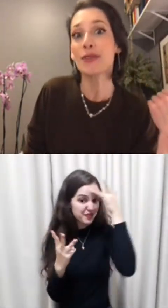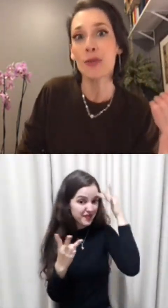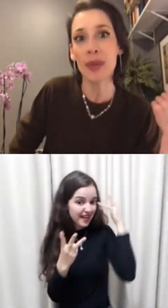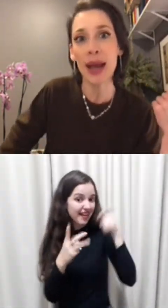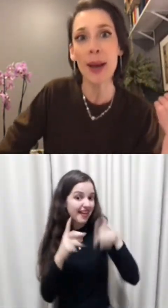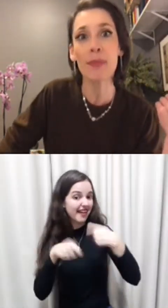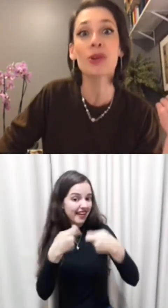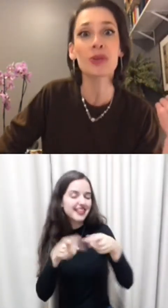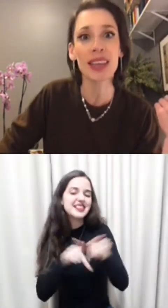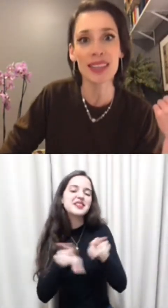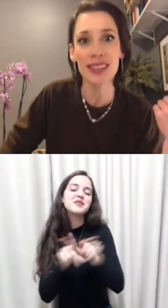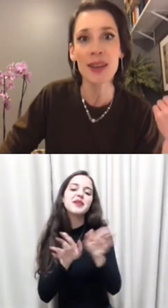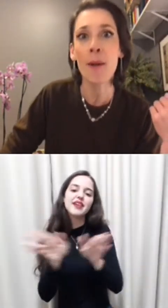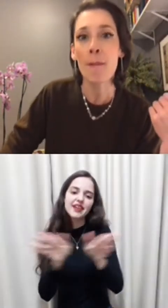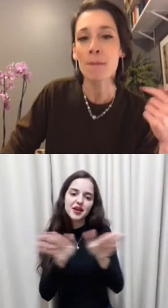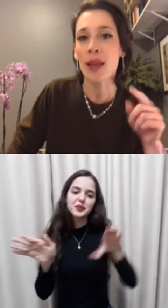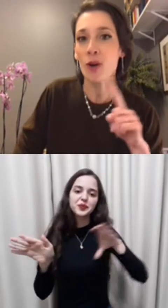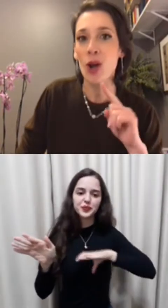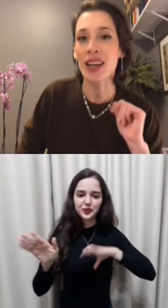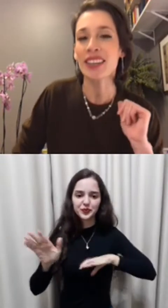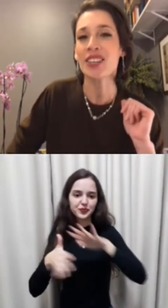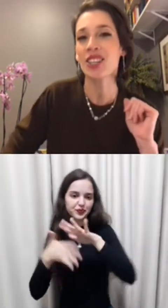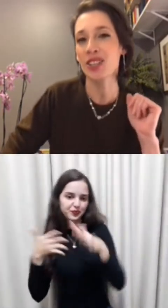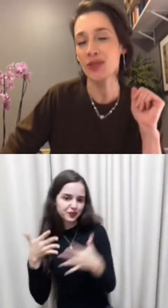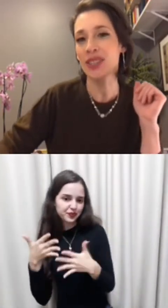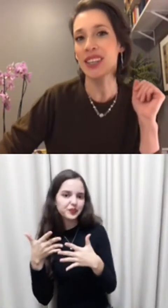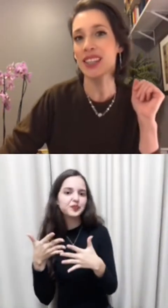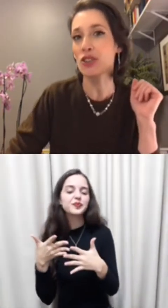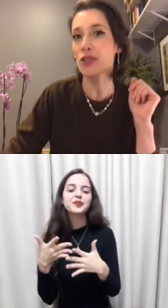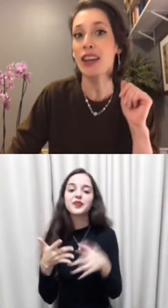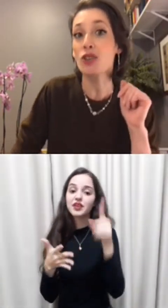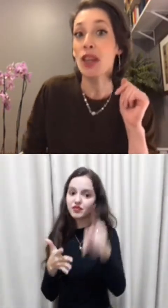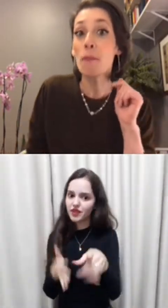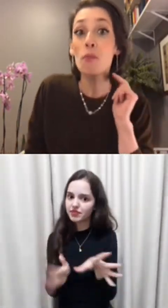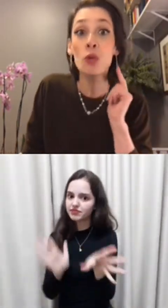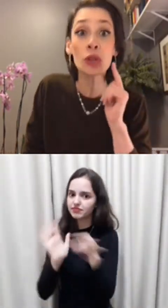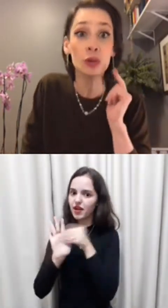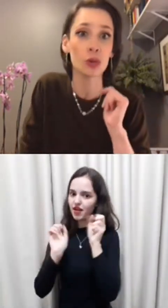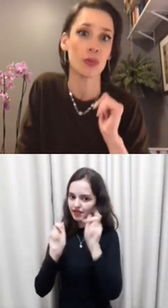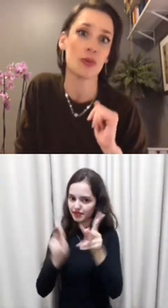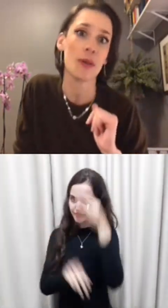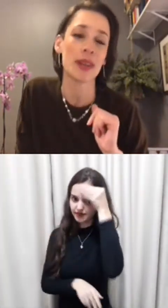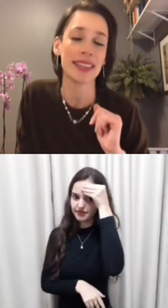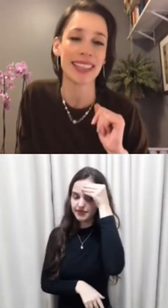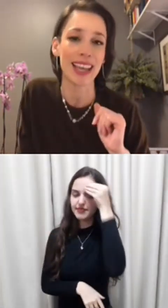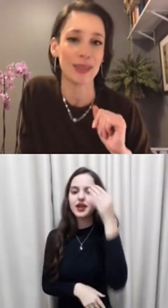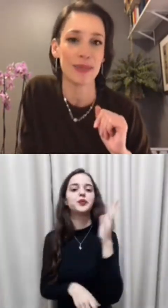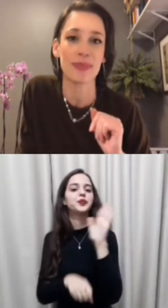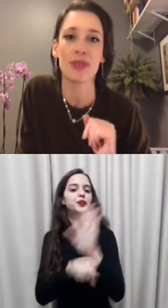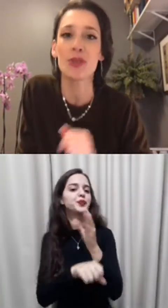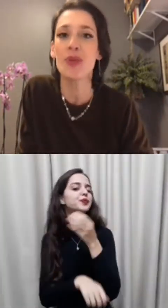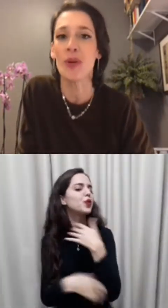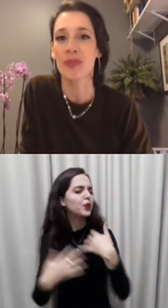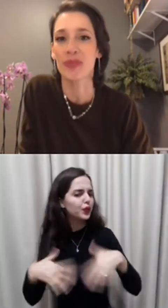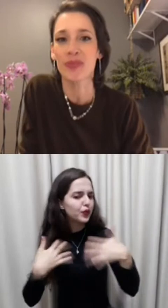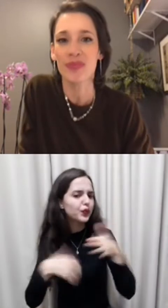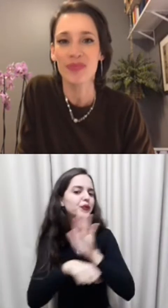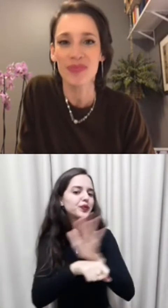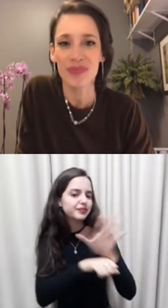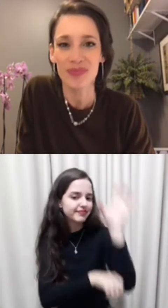acessível para português. Né? Coloquem na agenda de vocês, acho que vai ajudar muito no aprendizado. Muito bom.